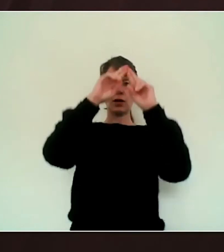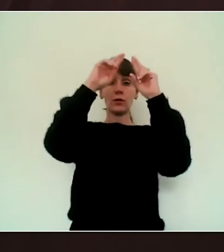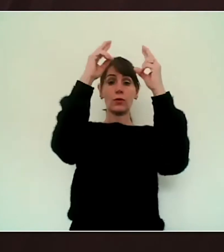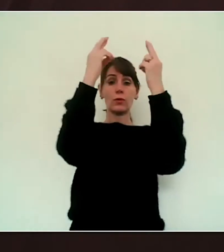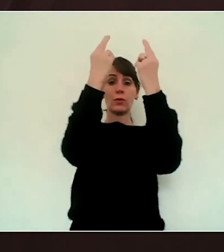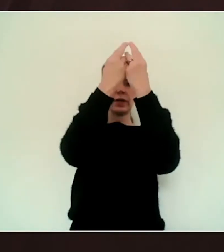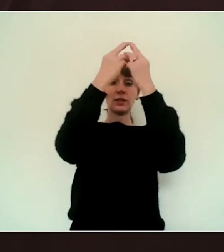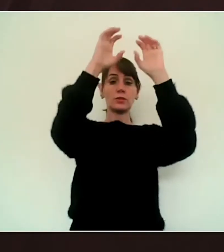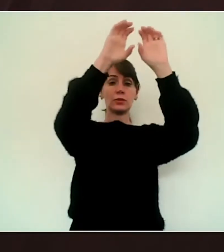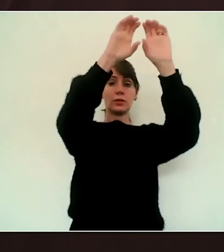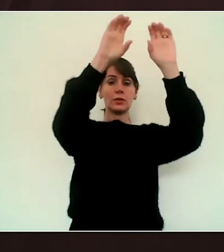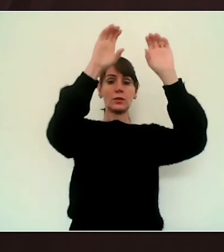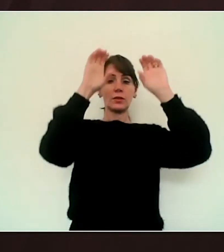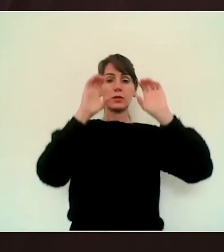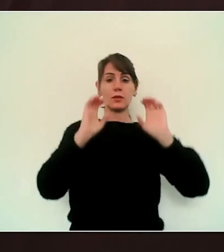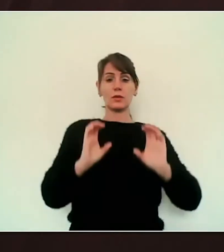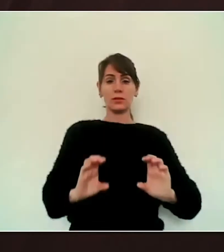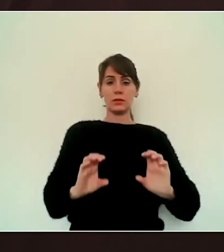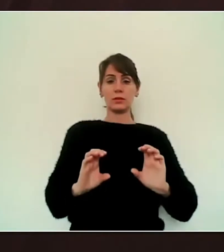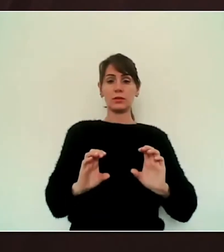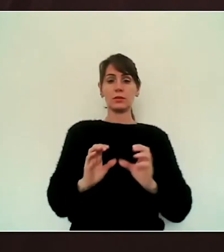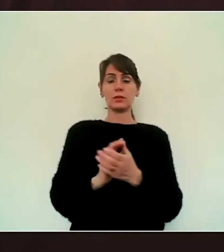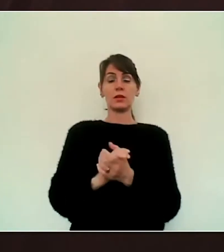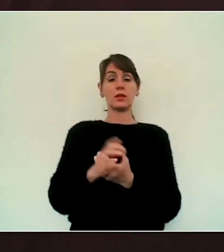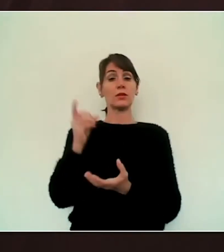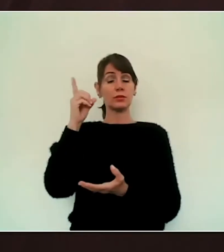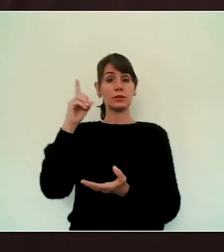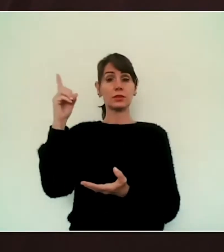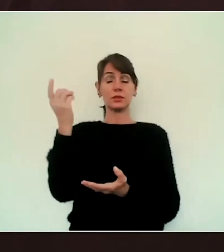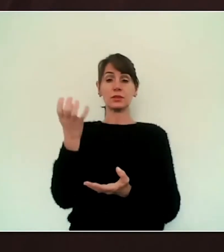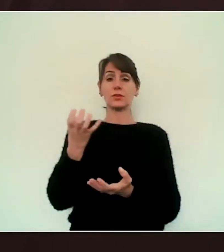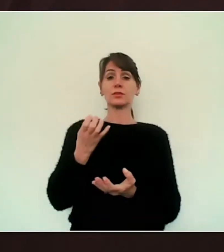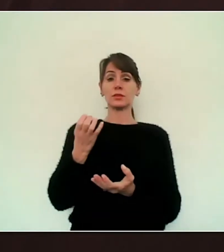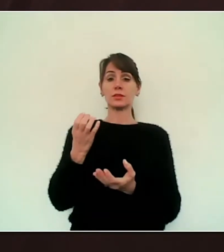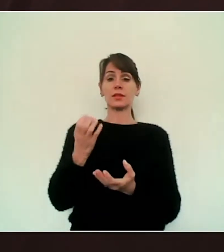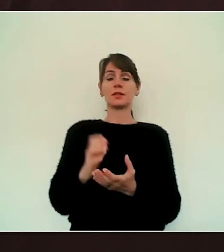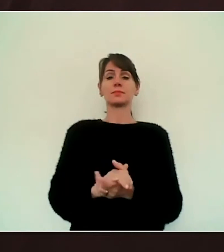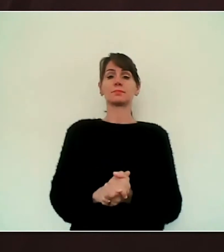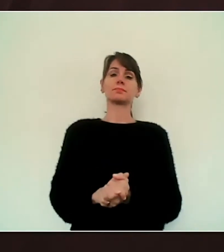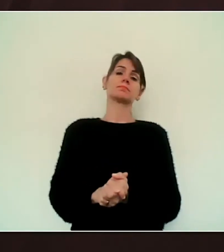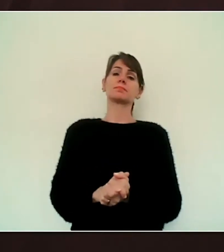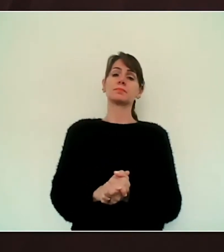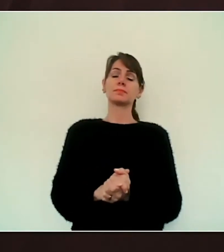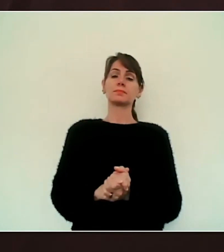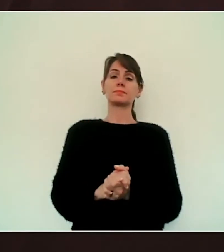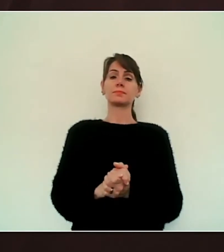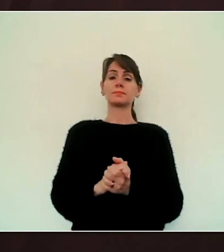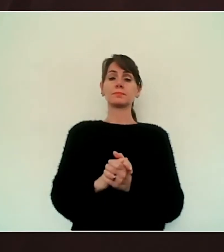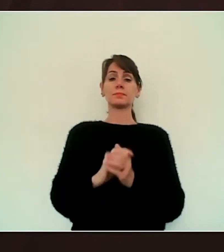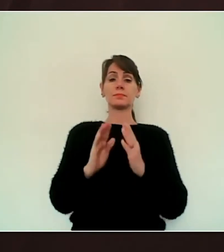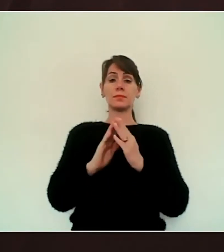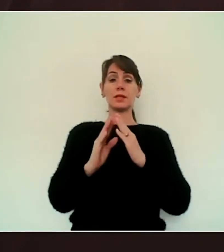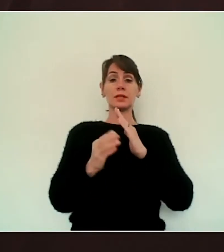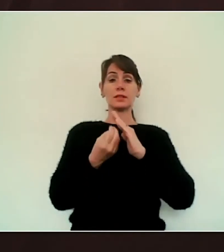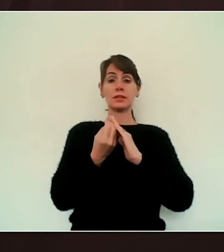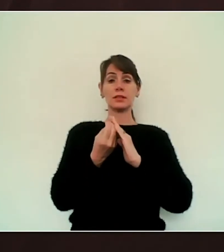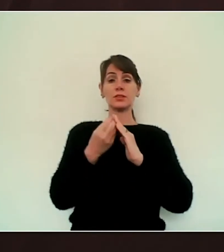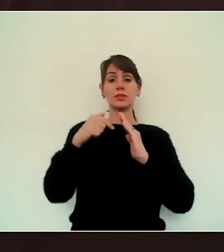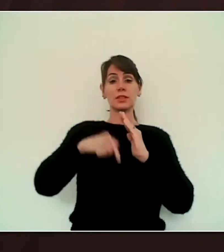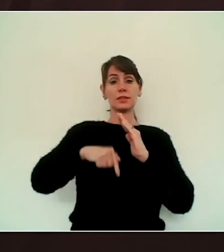Deus espera produzir. Então a igreja está aqui na terra, irmãos, é para semear a palavra do reino.